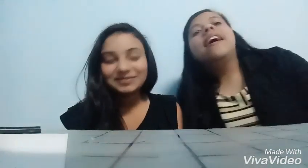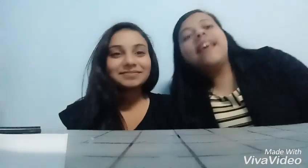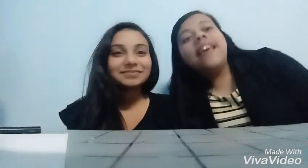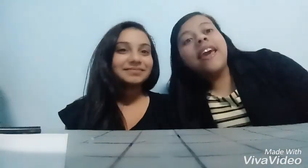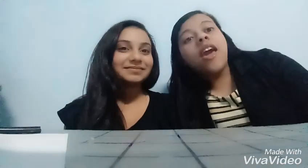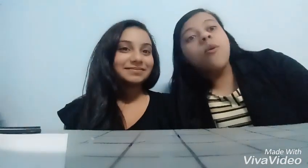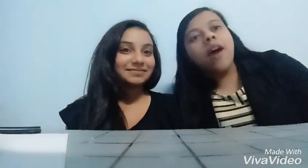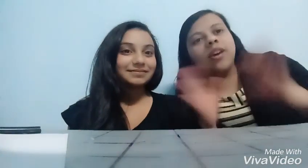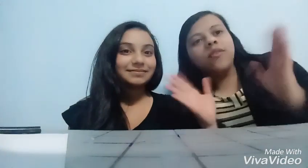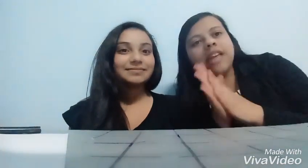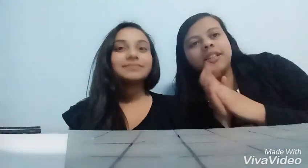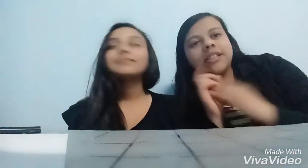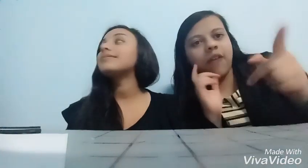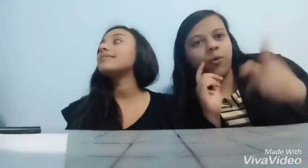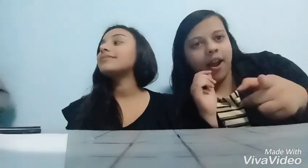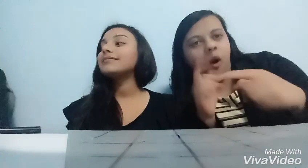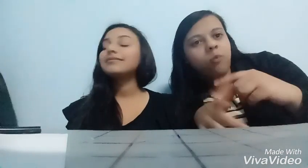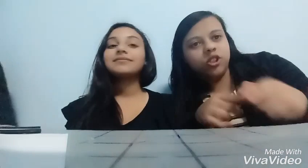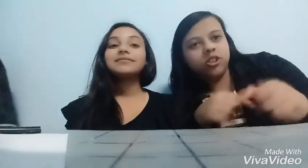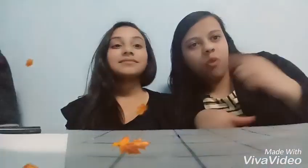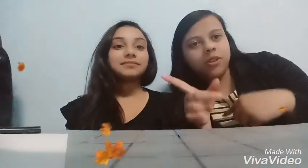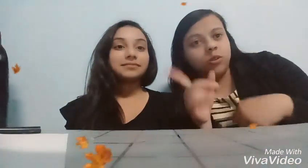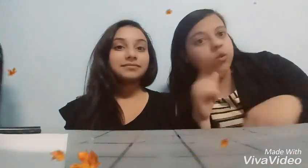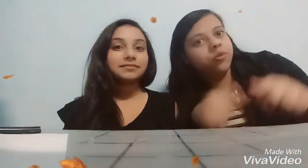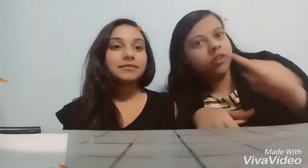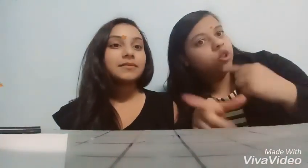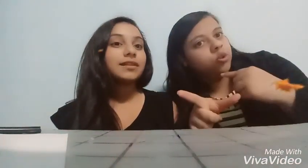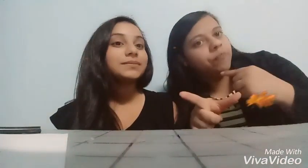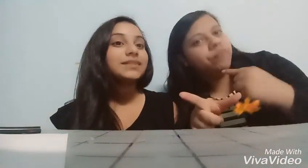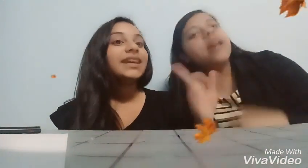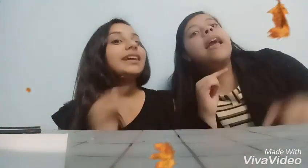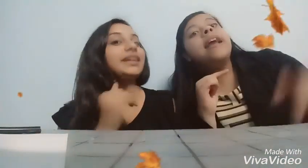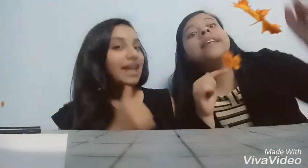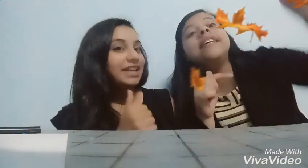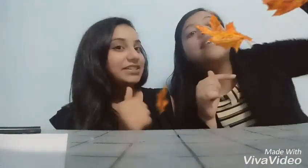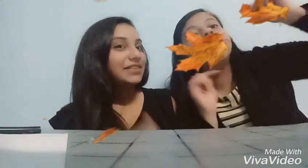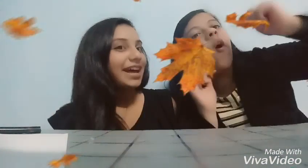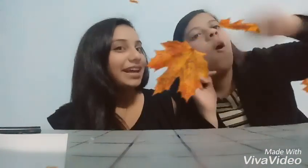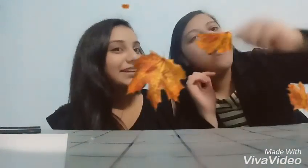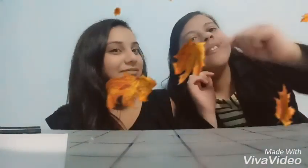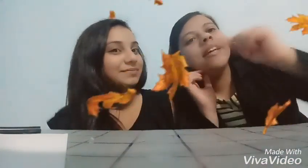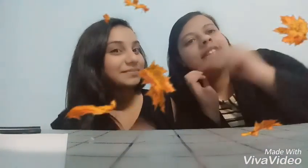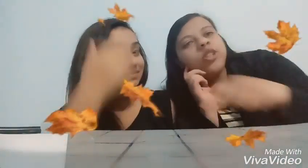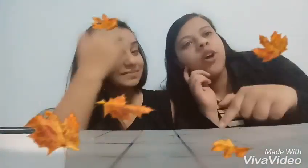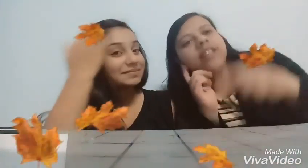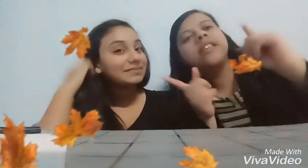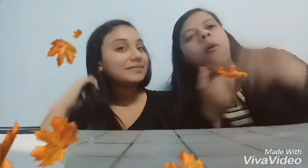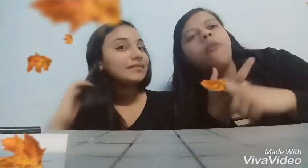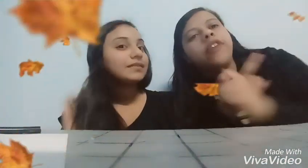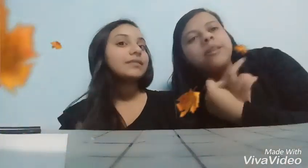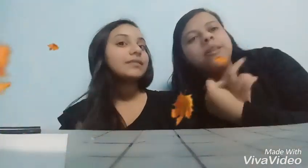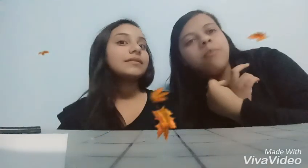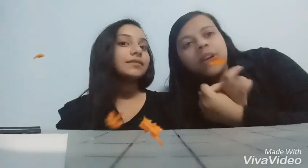E eu quero que vocês se inscrevam no canal, como eu disse no começo do vídeo. E nas descrições, estão meu Facebook,